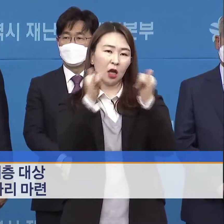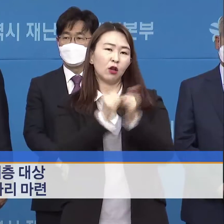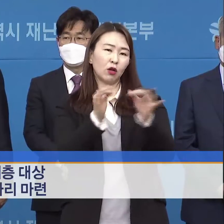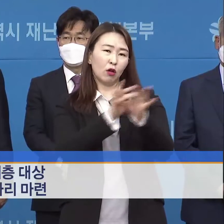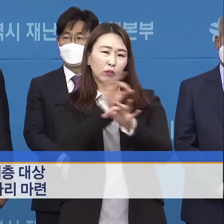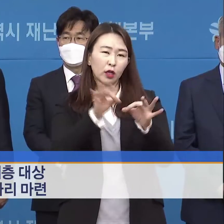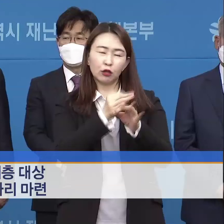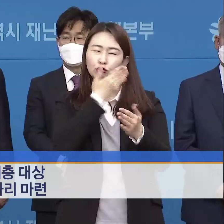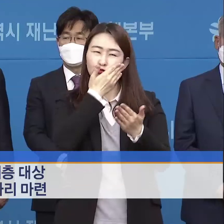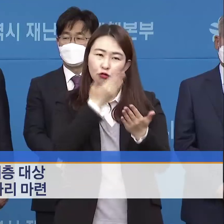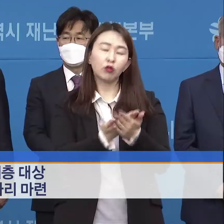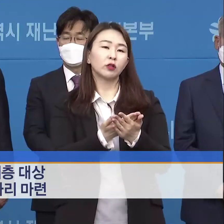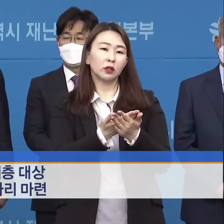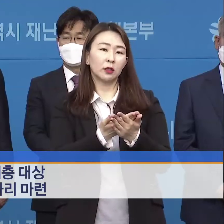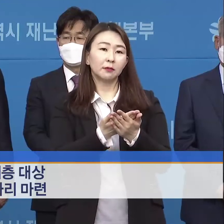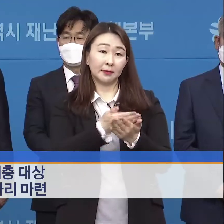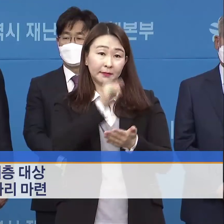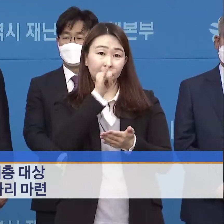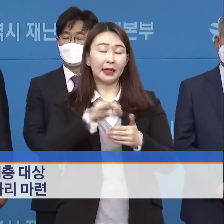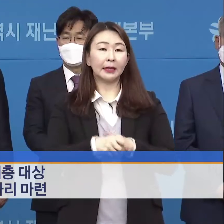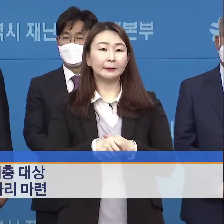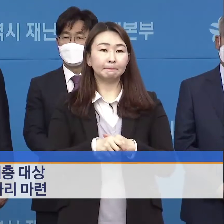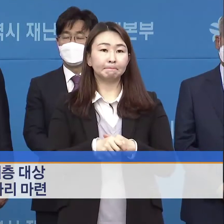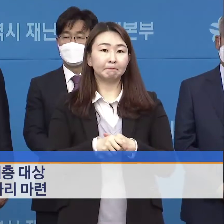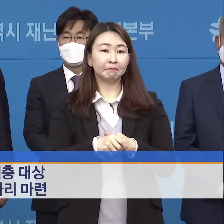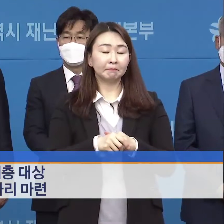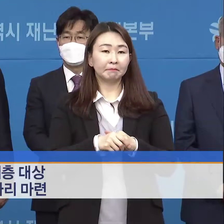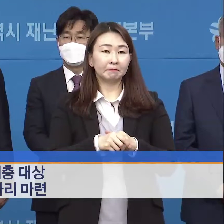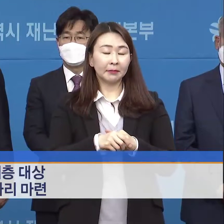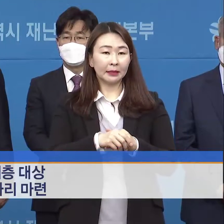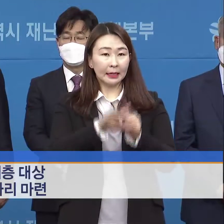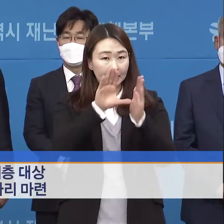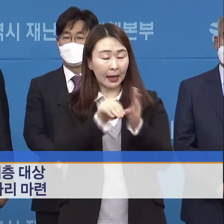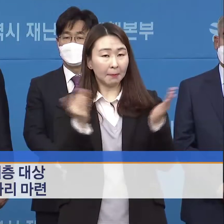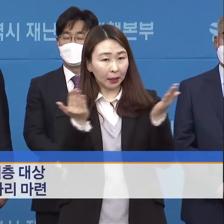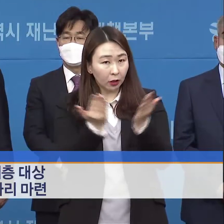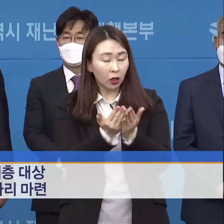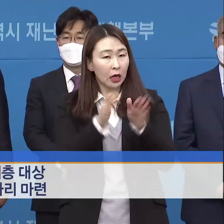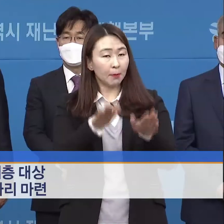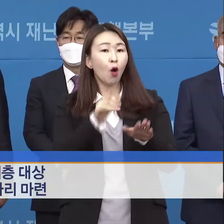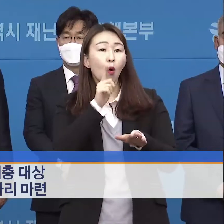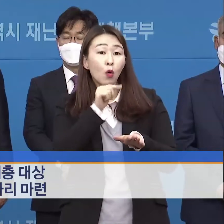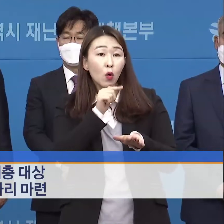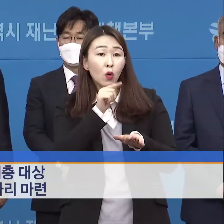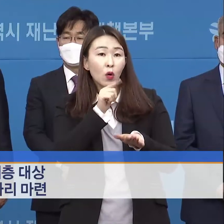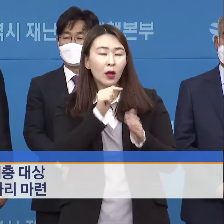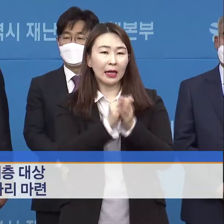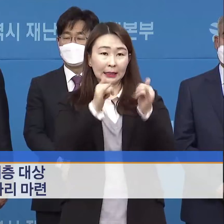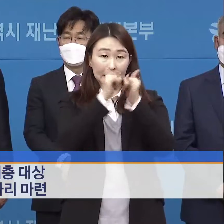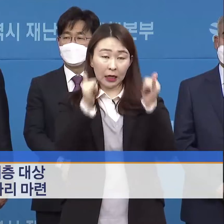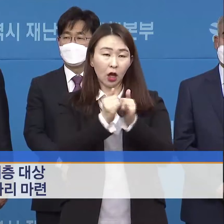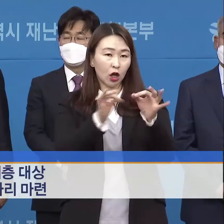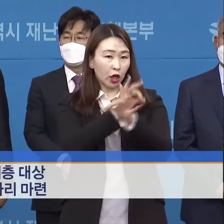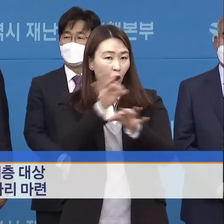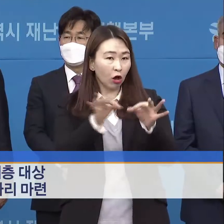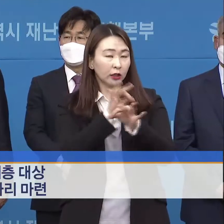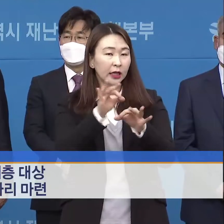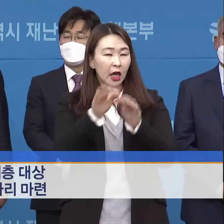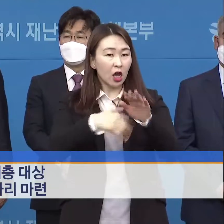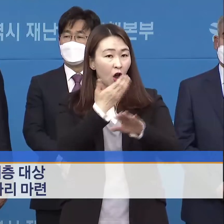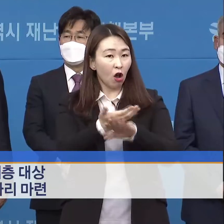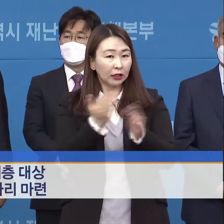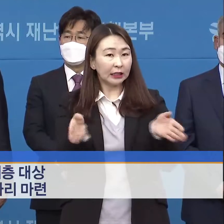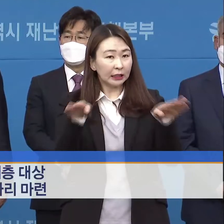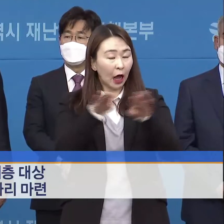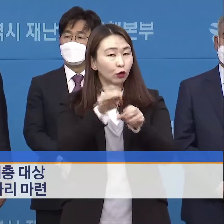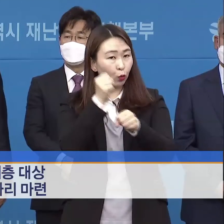중요성이 무엇보다 커지고 있습니다. 시기 적절하게 이번 주 월요일 사회적 경제 혁신타운 조성